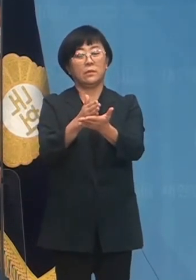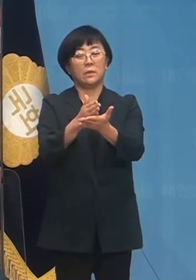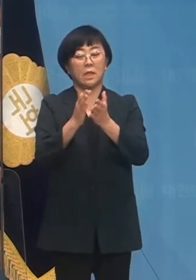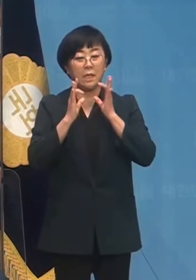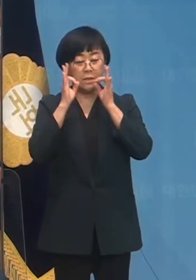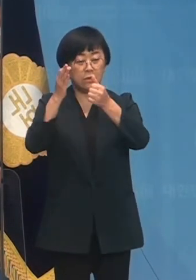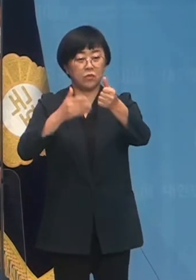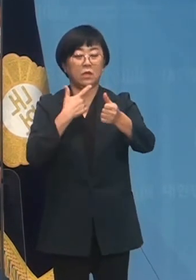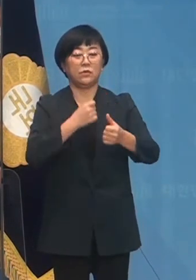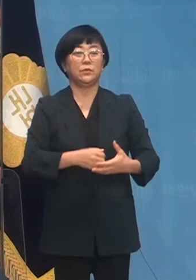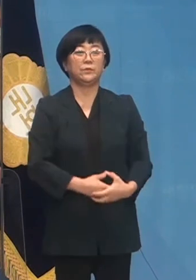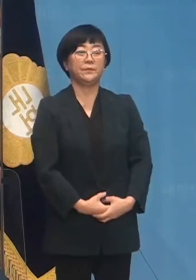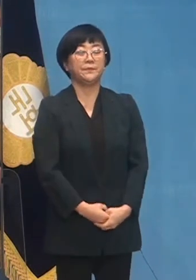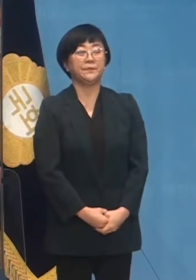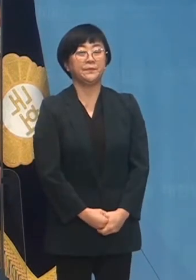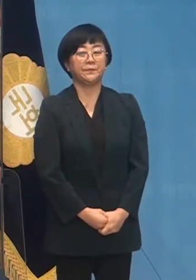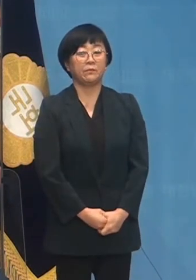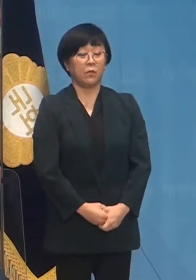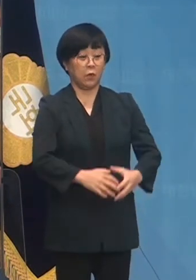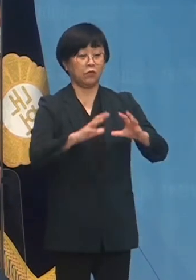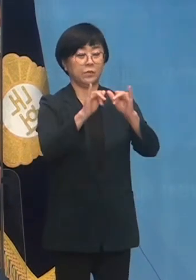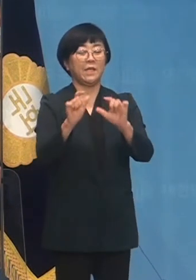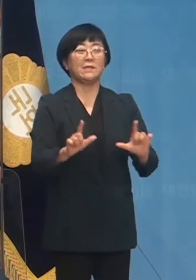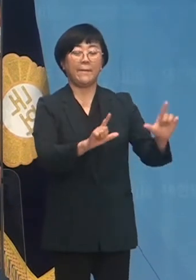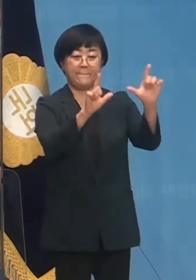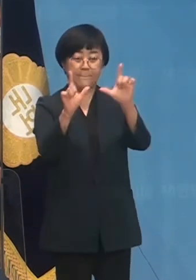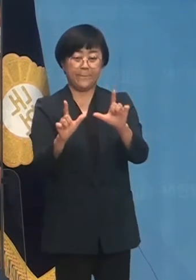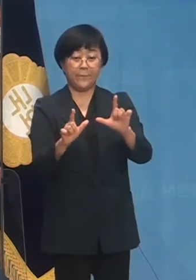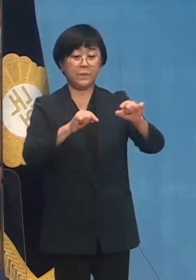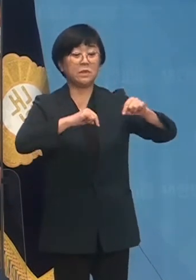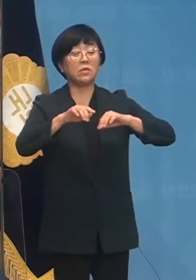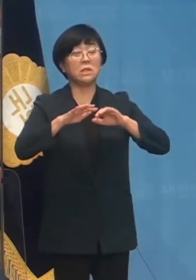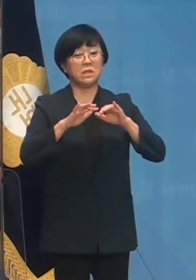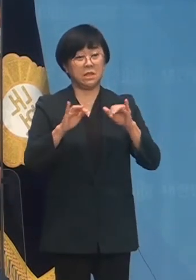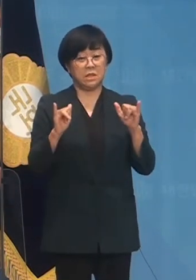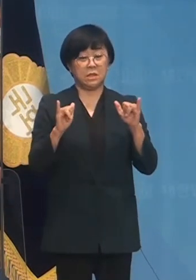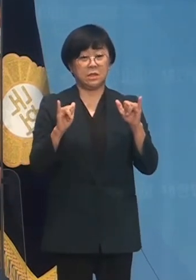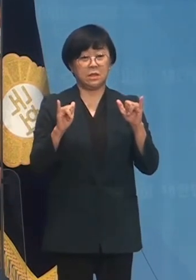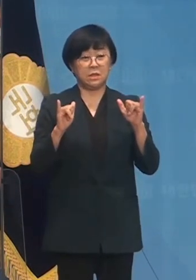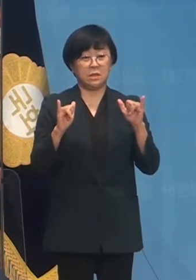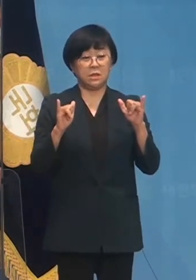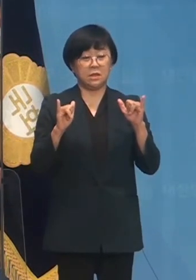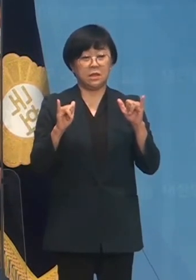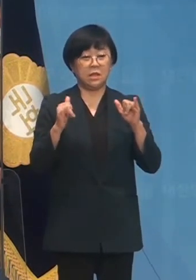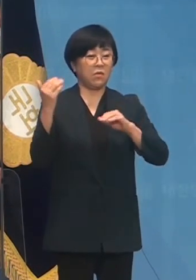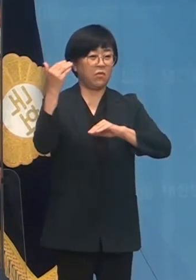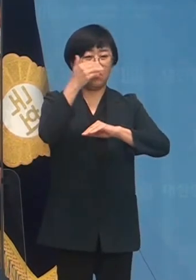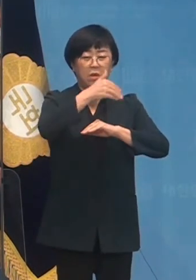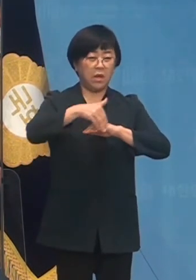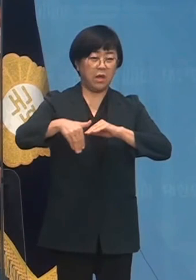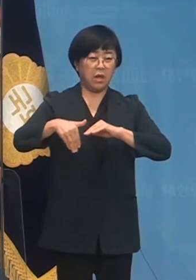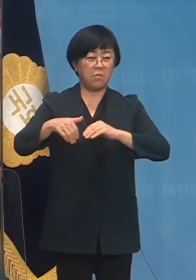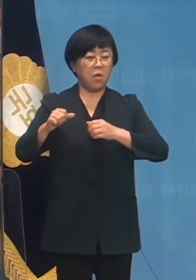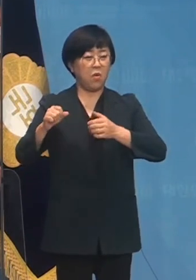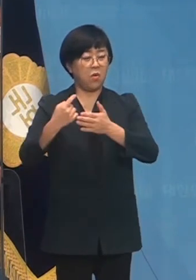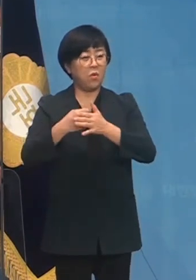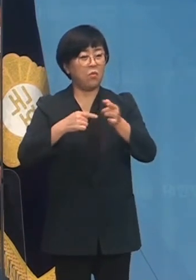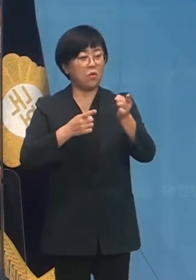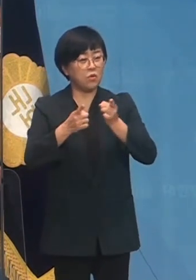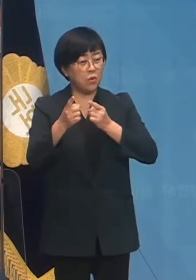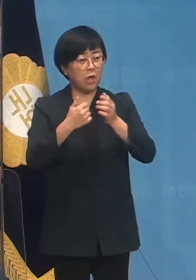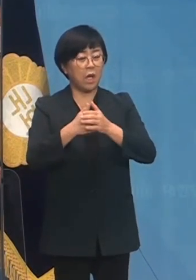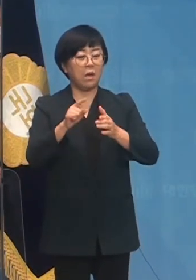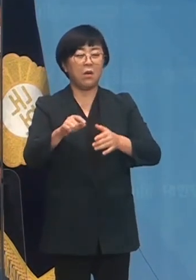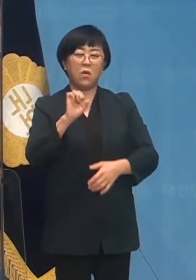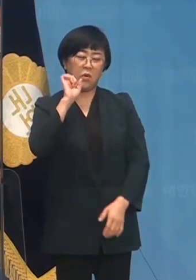간곡히 요청드립니다. 국민의 삶은 정치인들의 정략적 물음에 뚫릴 만큼 그렇게